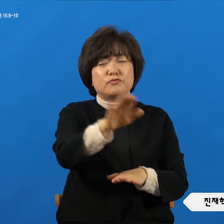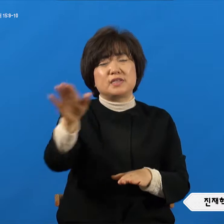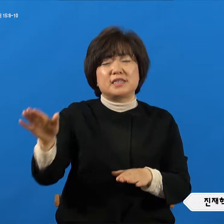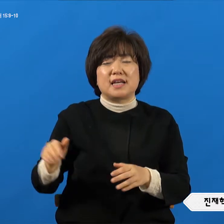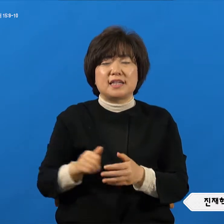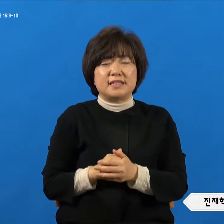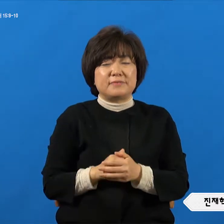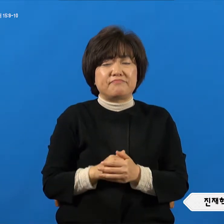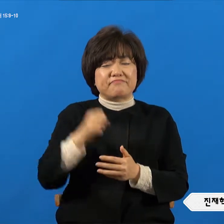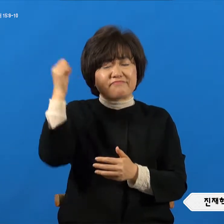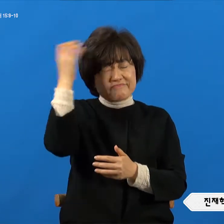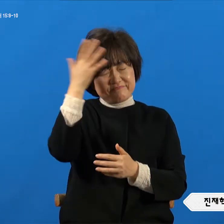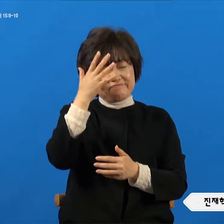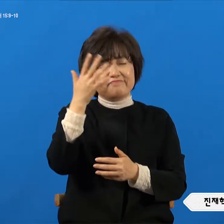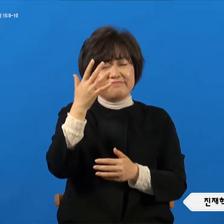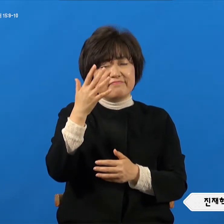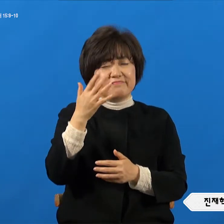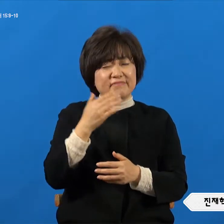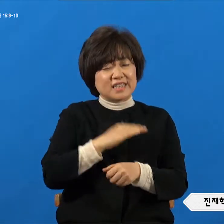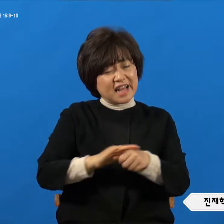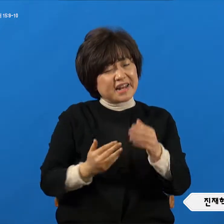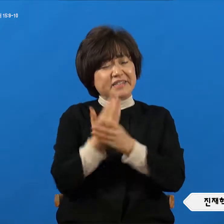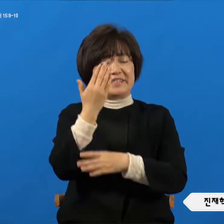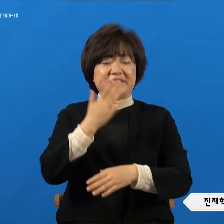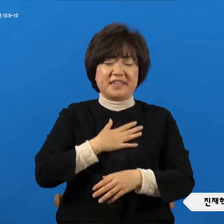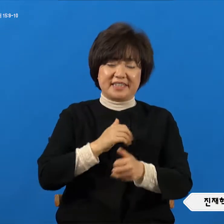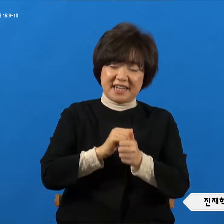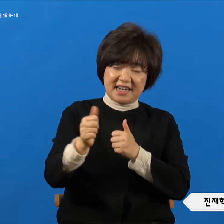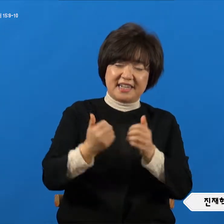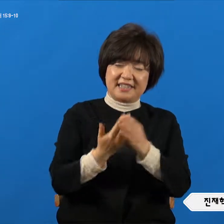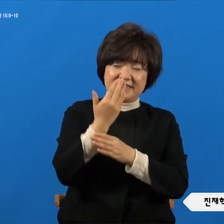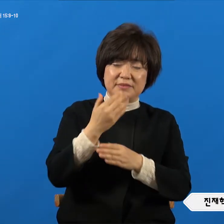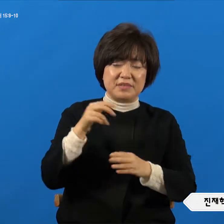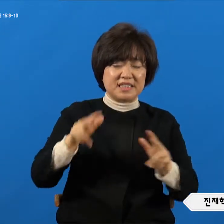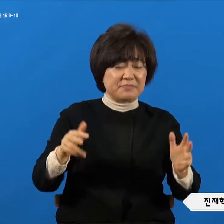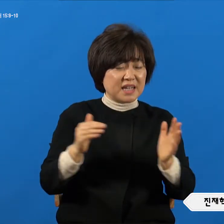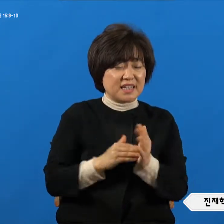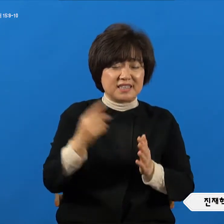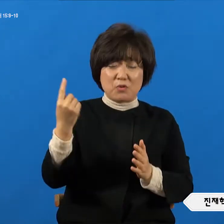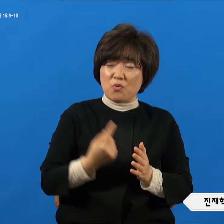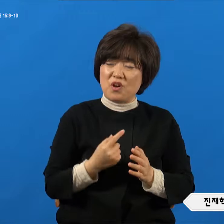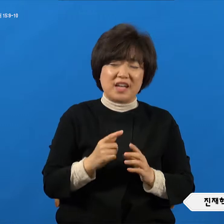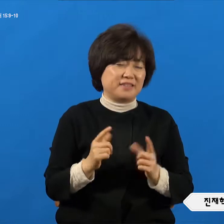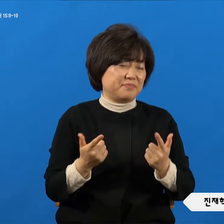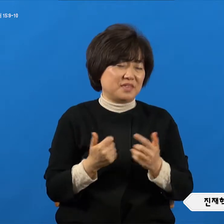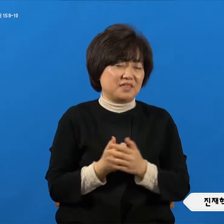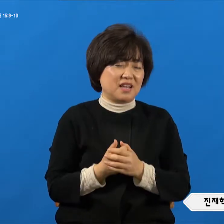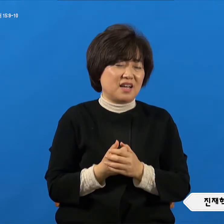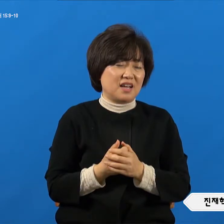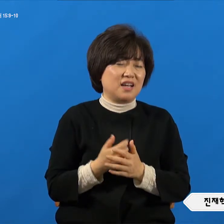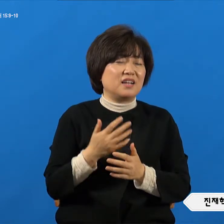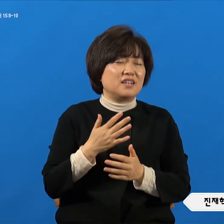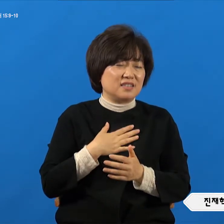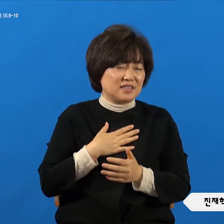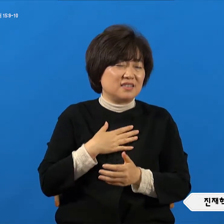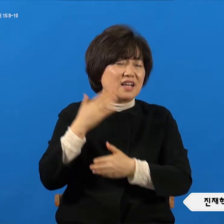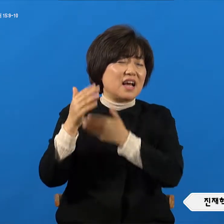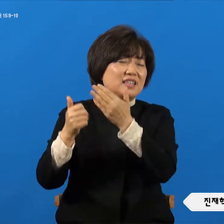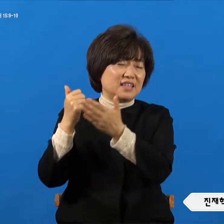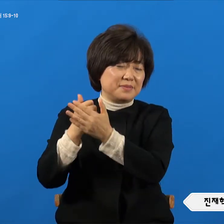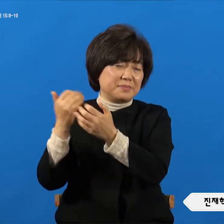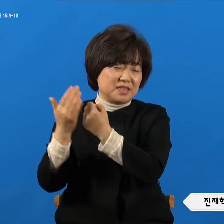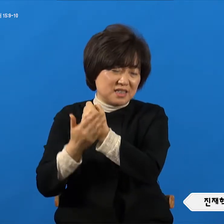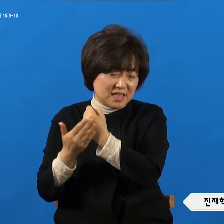우리가 갑자기 이렇게 잘나서 여기까지 오지 않았습니다. 거기에는 하나님의